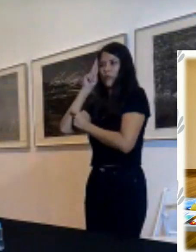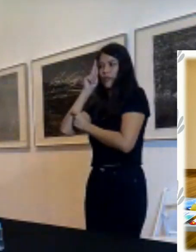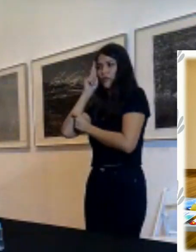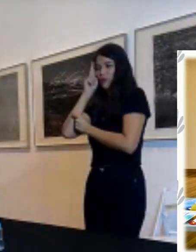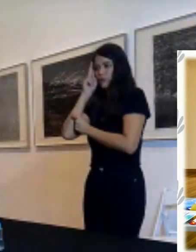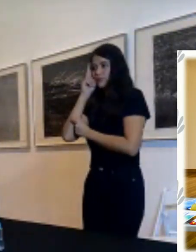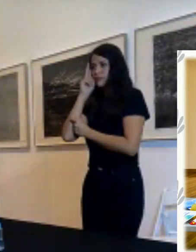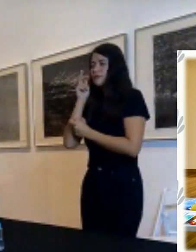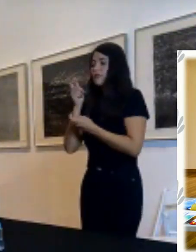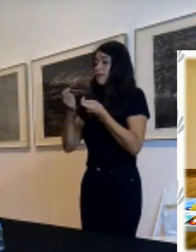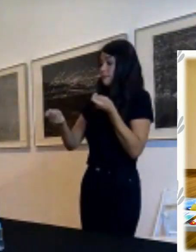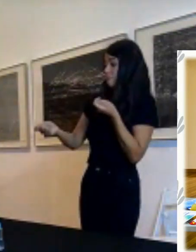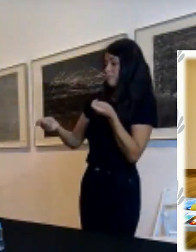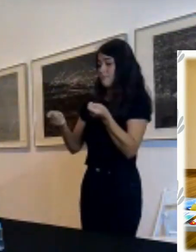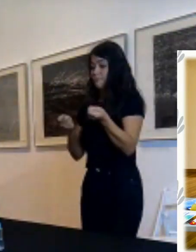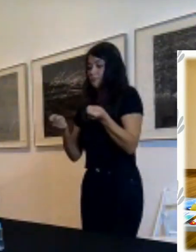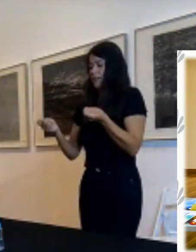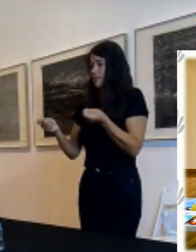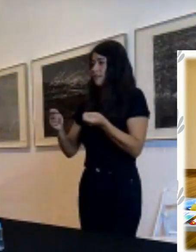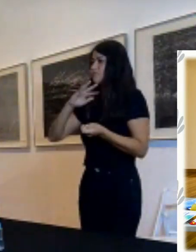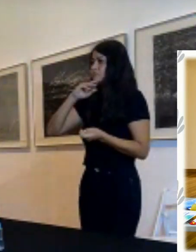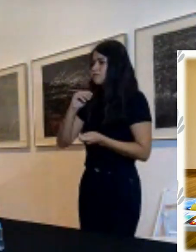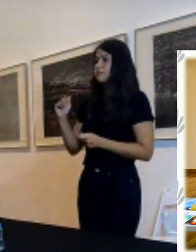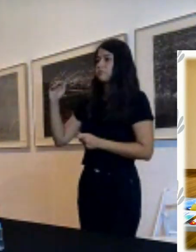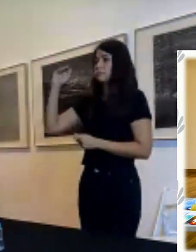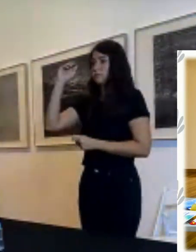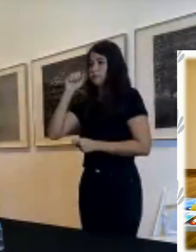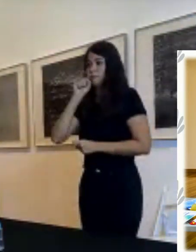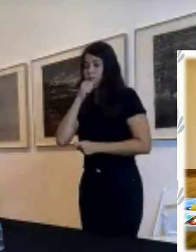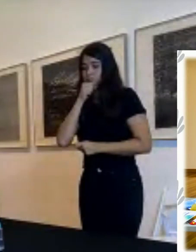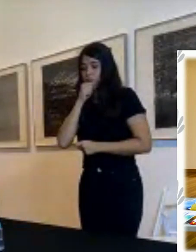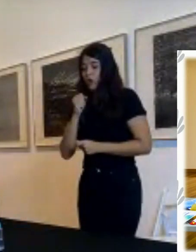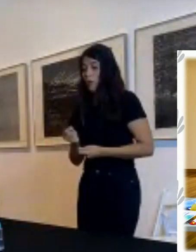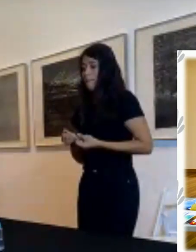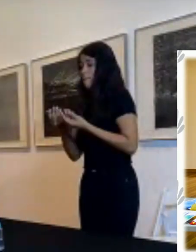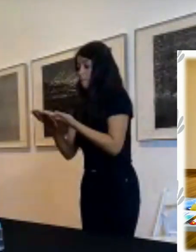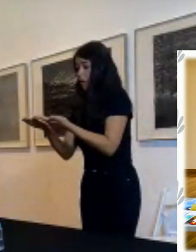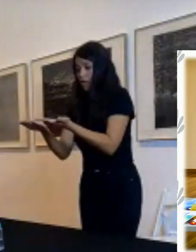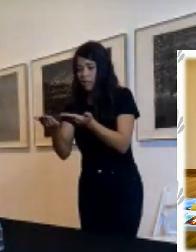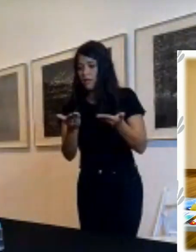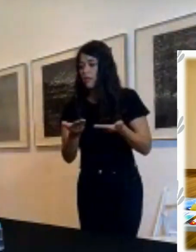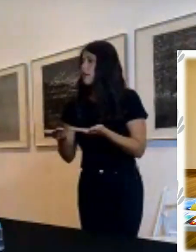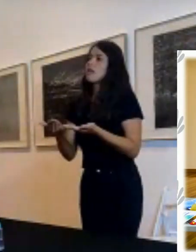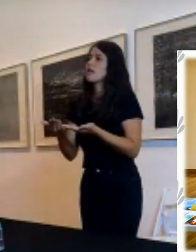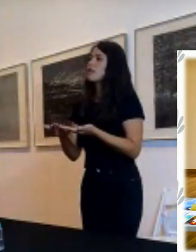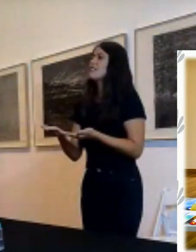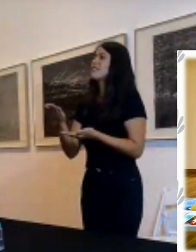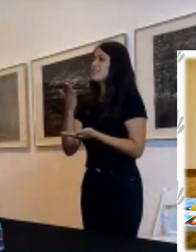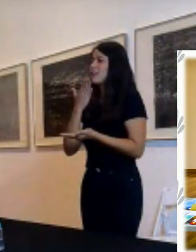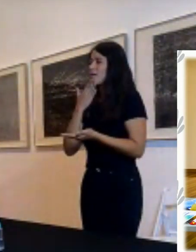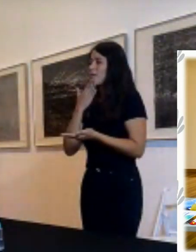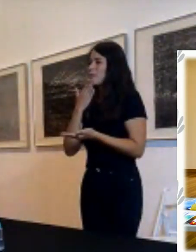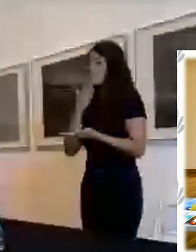mediar con los adultos mayores o para los adultos mayores, sino que a